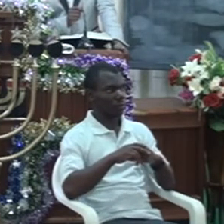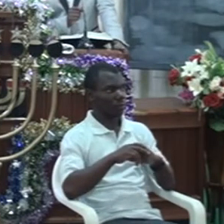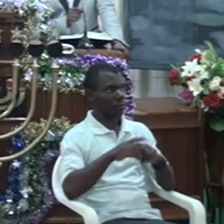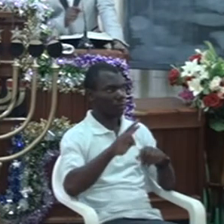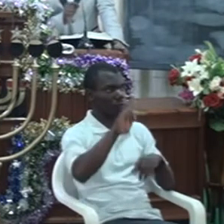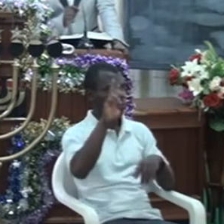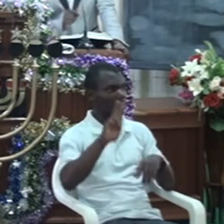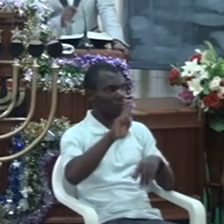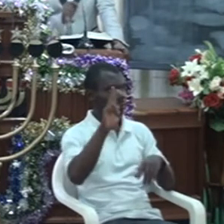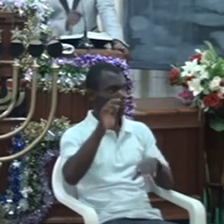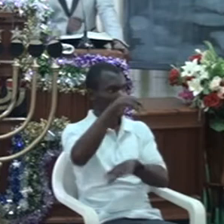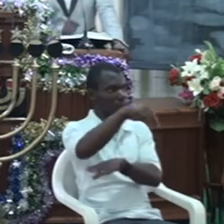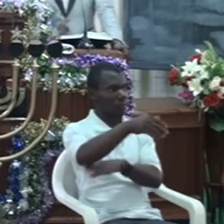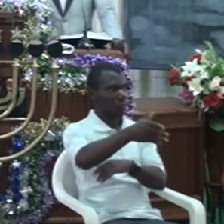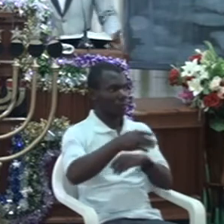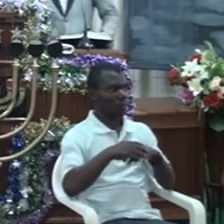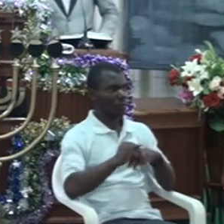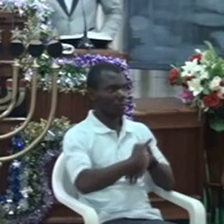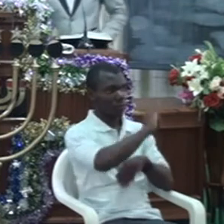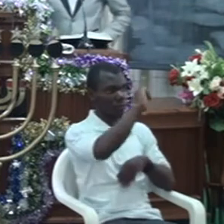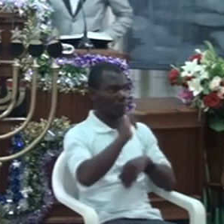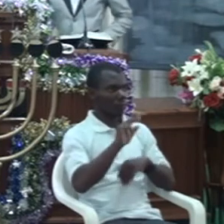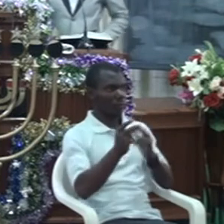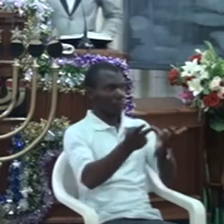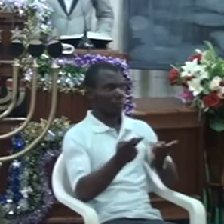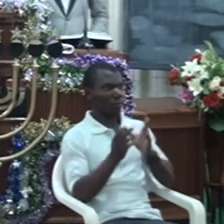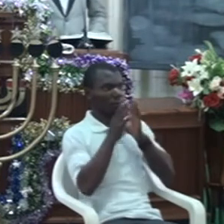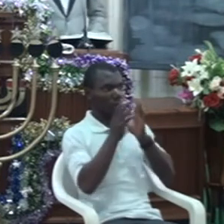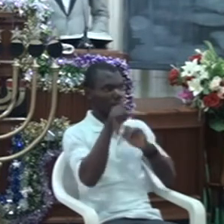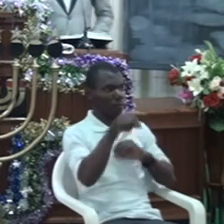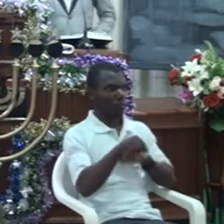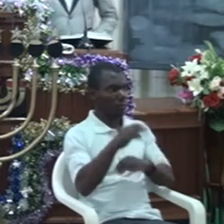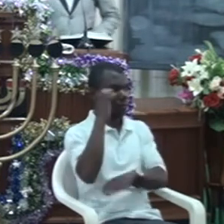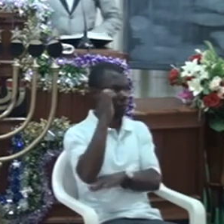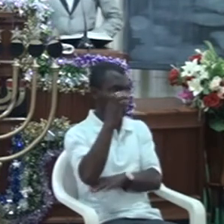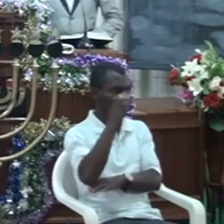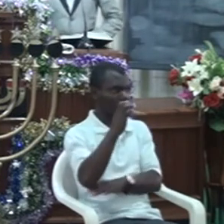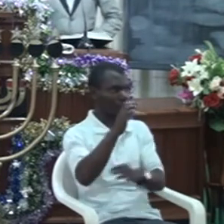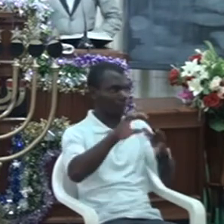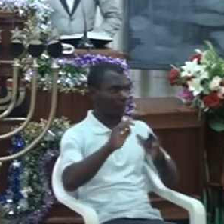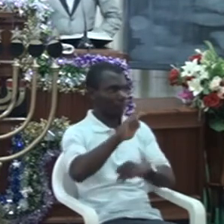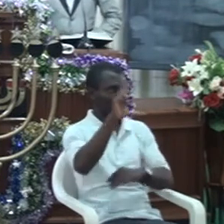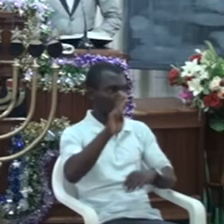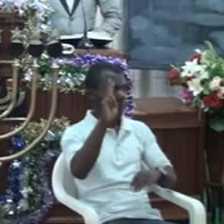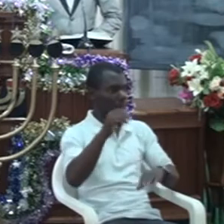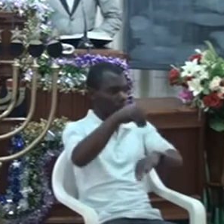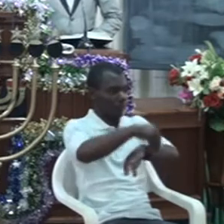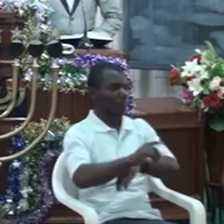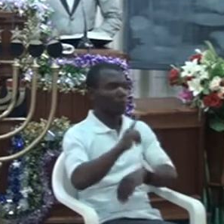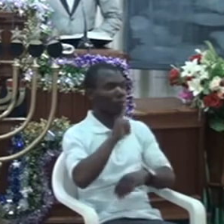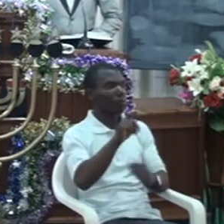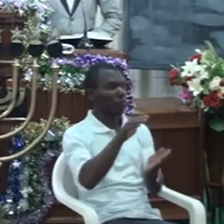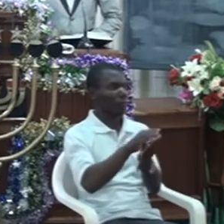vendredi soir, siku ya tano magharibi, je ne veux pas que la prédication de vendredi soir soit